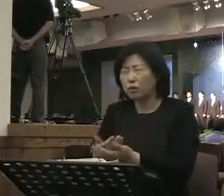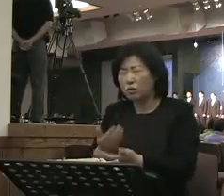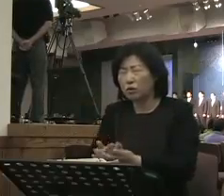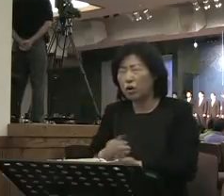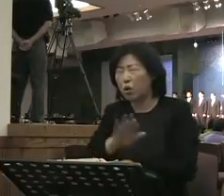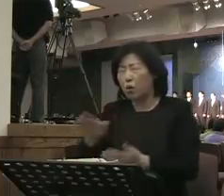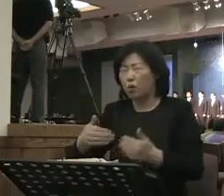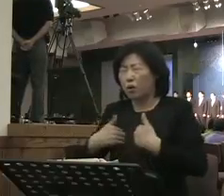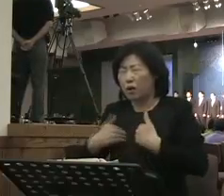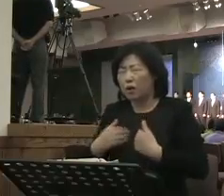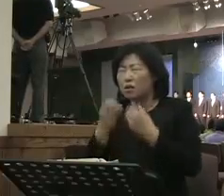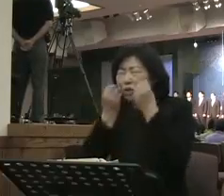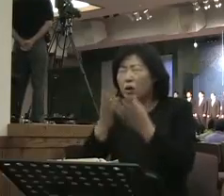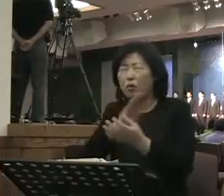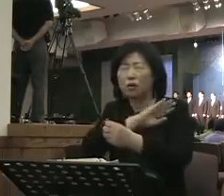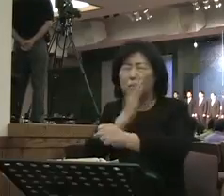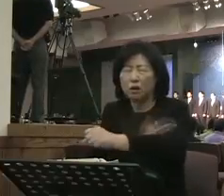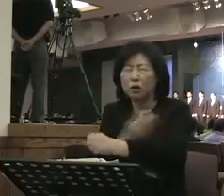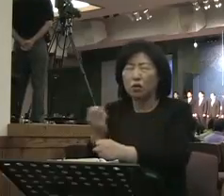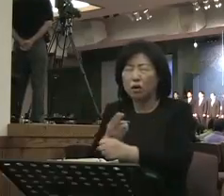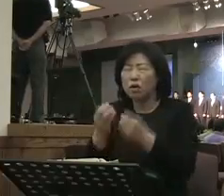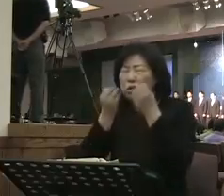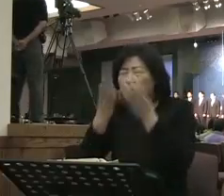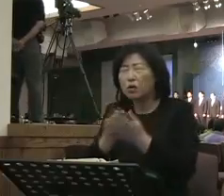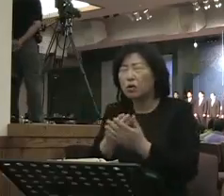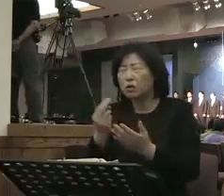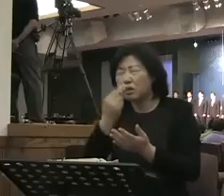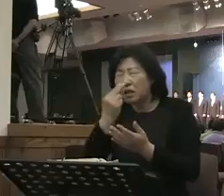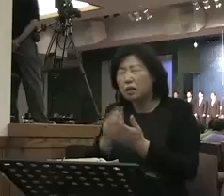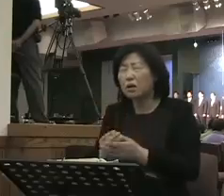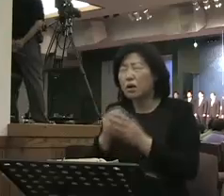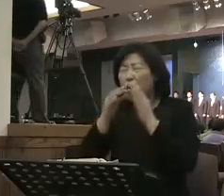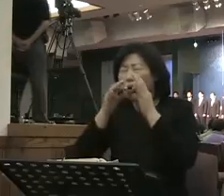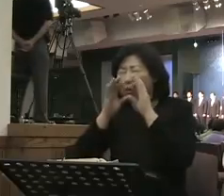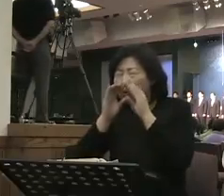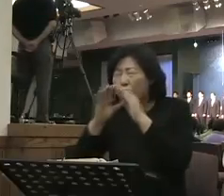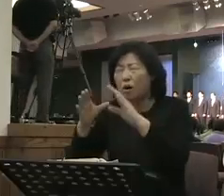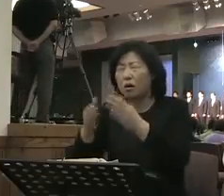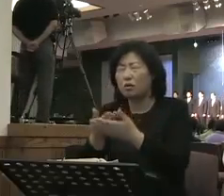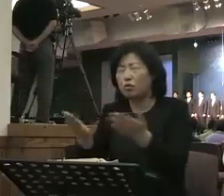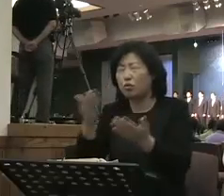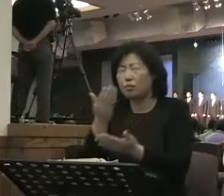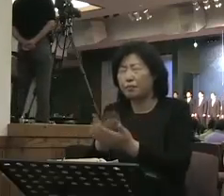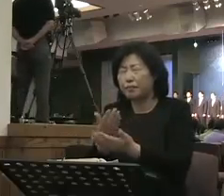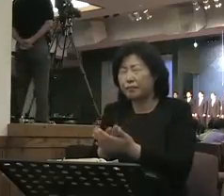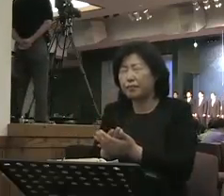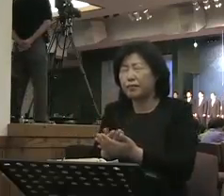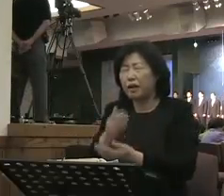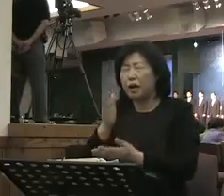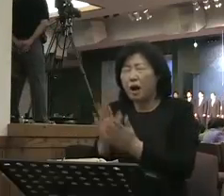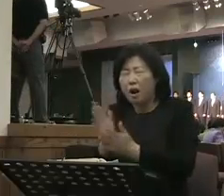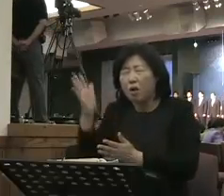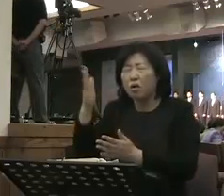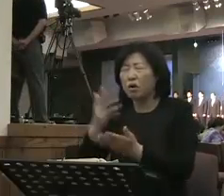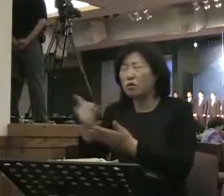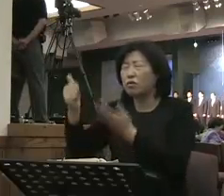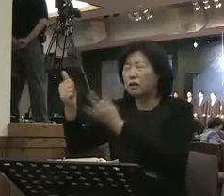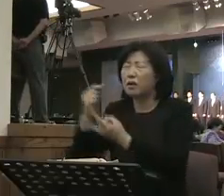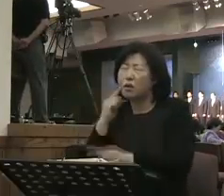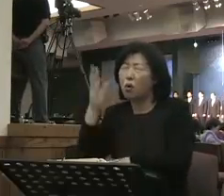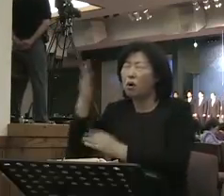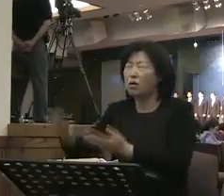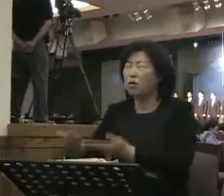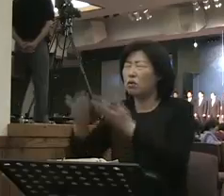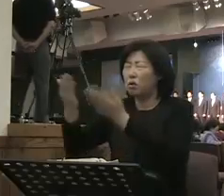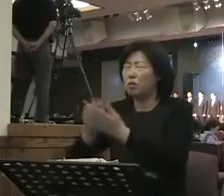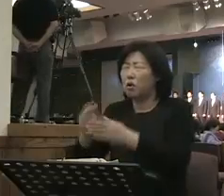우리에게 새로운 능력과 새로운 생기를 불어넣어 주시옵소서. 할렐루야. 주님께 영광 돌리오며